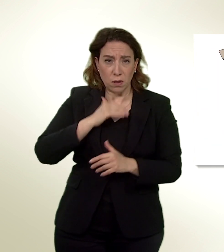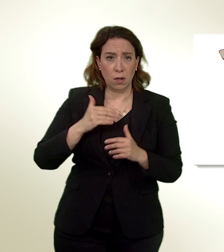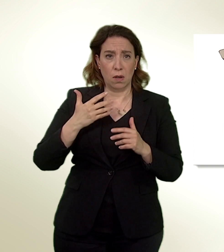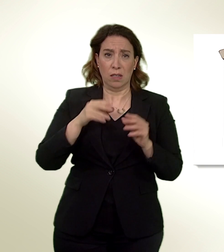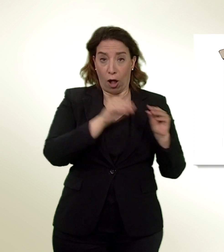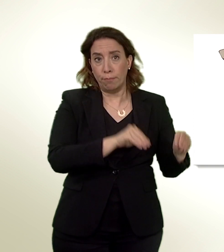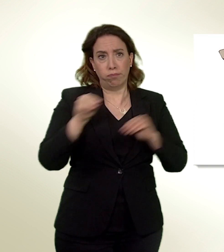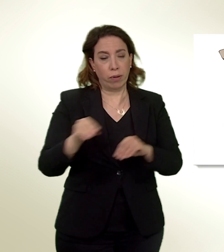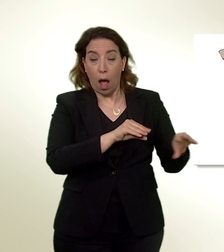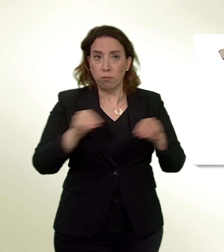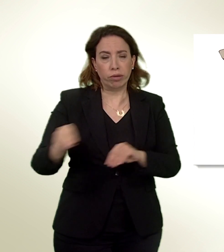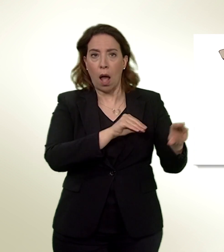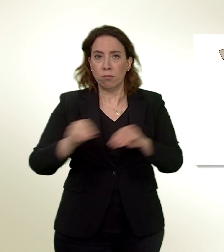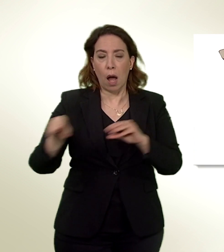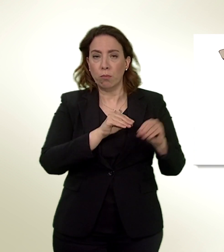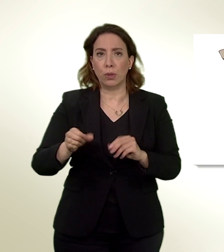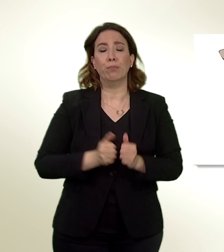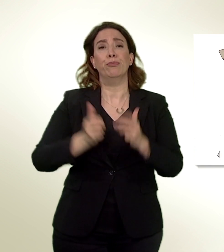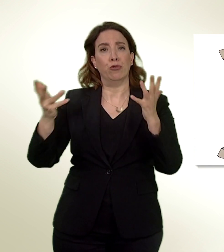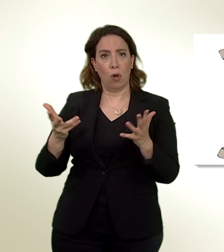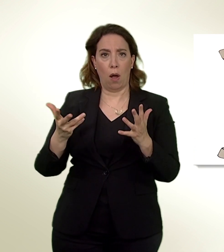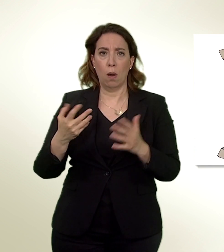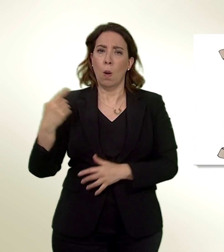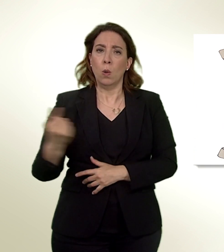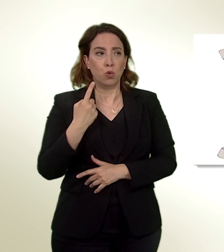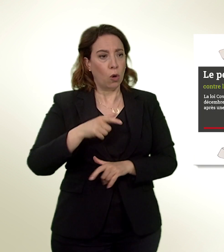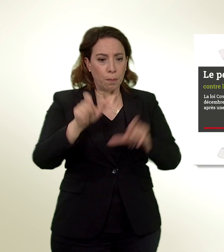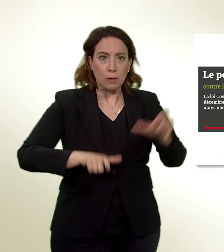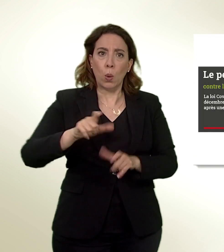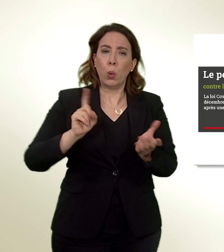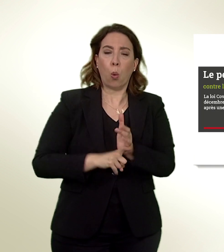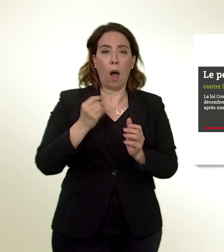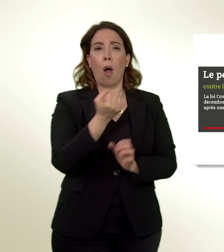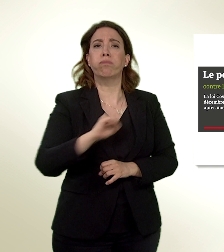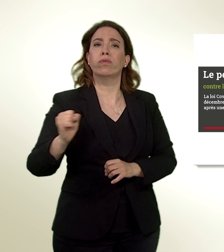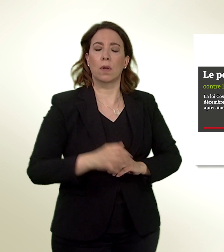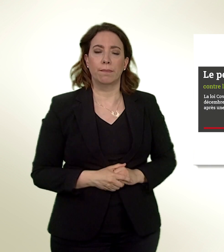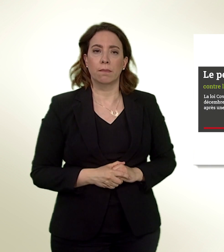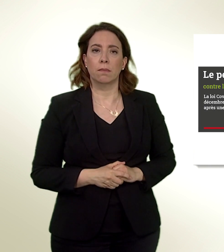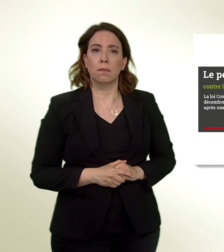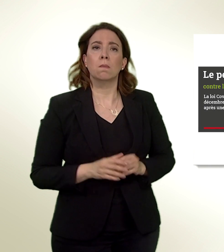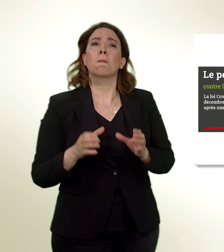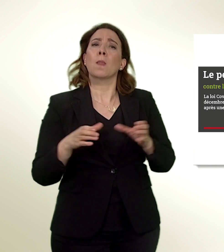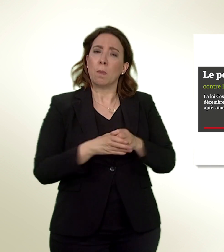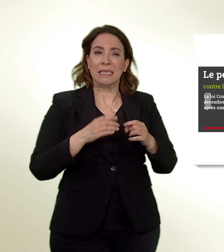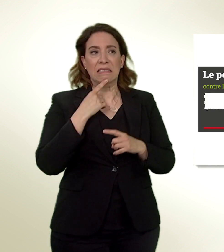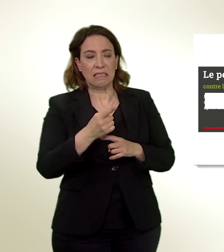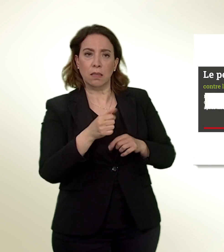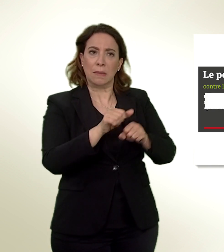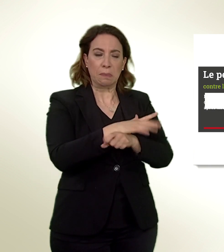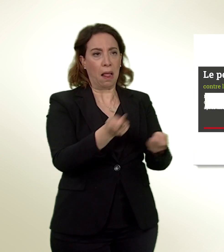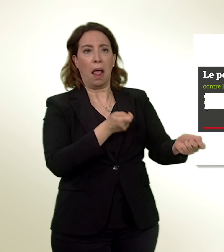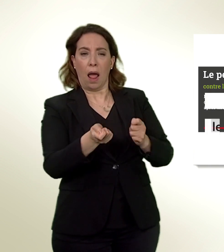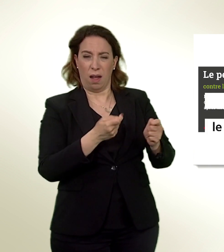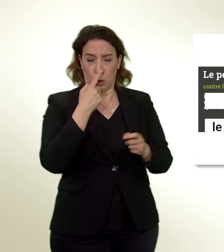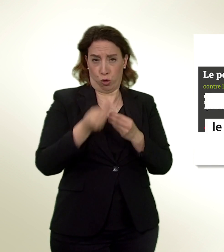prorogées à plusieurs reprises, toujours en restreignant les droits populaires. Selon le comité, la gestion de la pandémie fait régner la peur